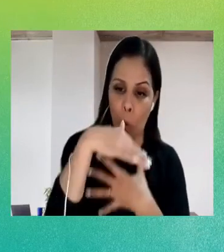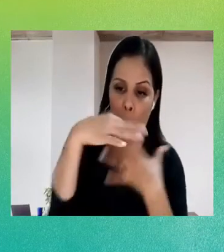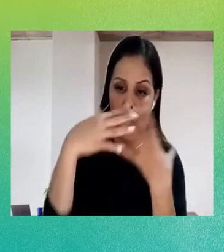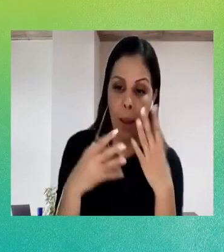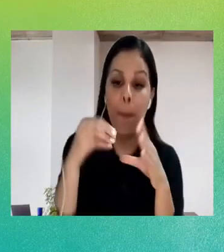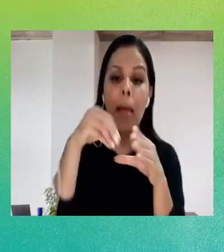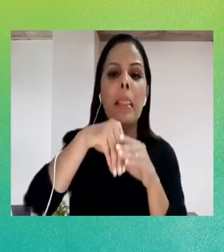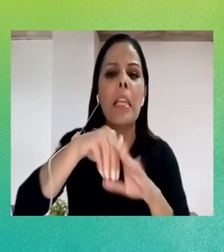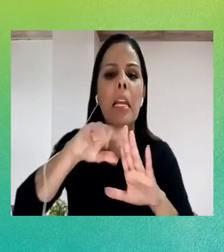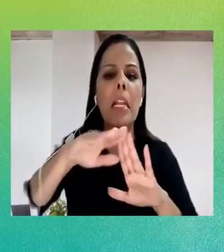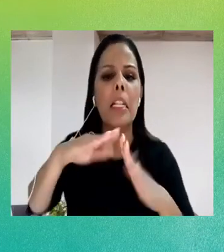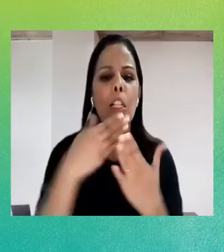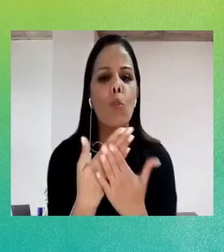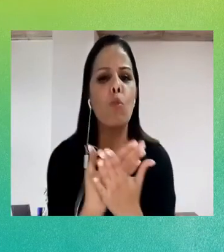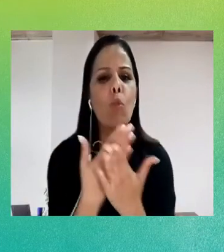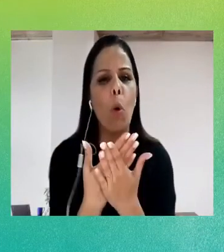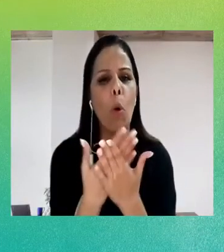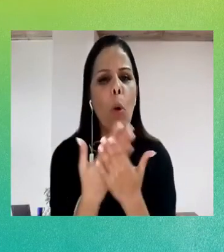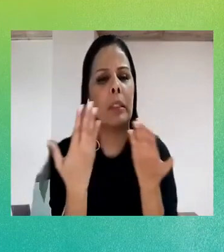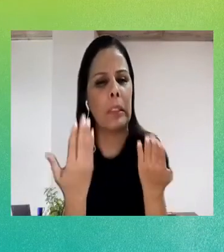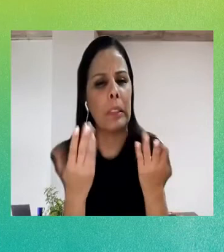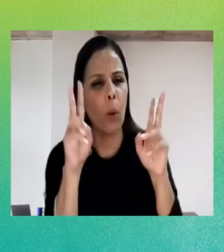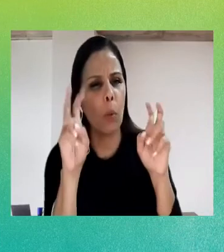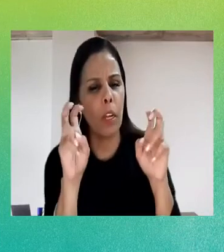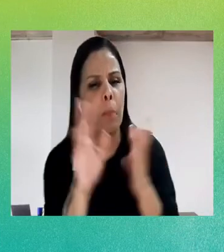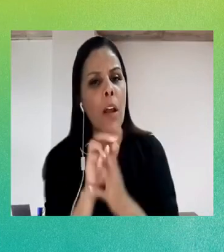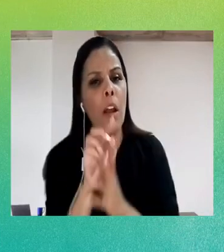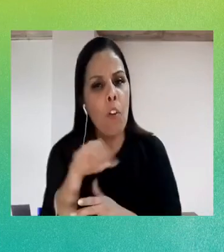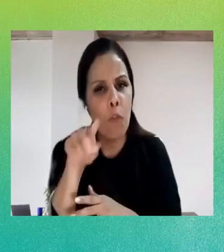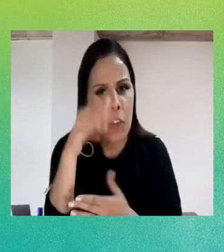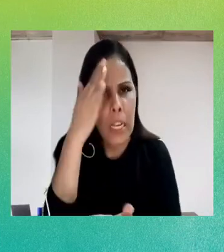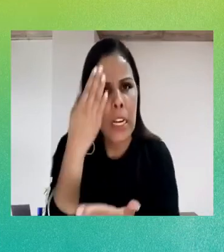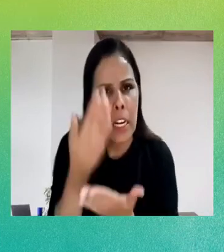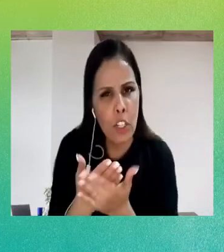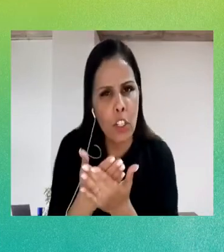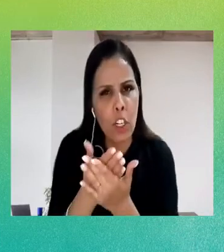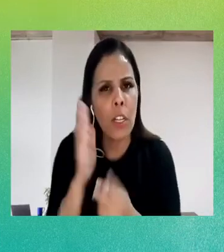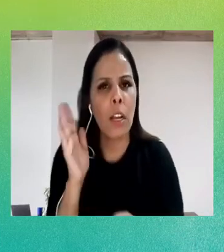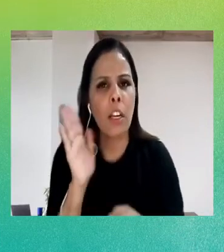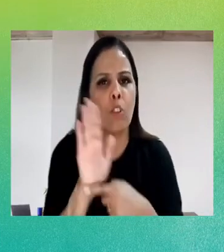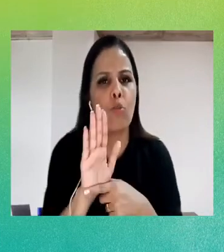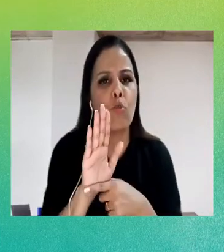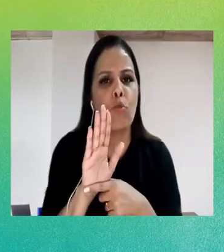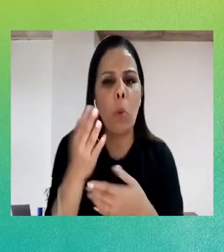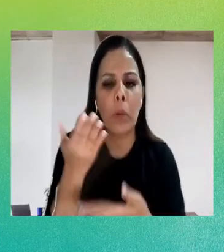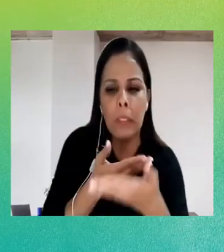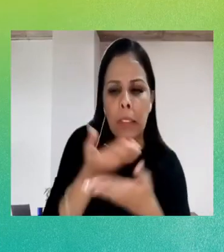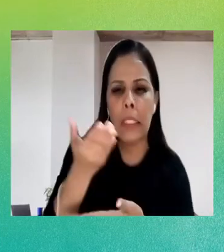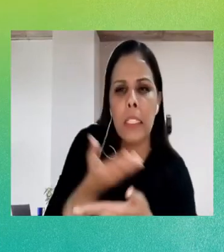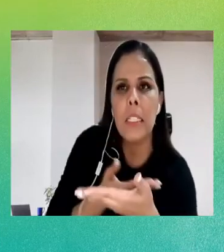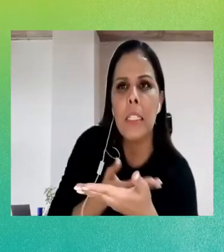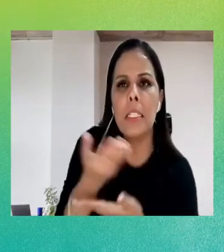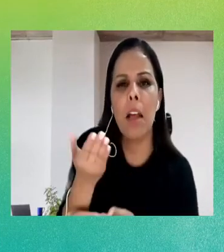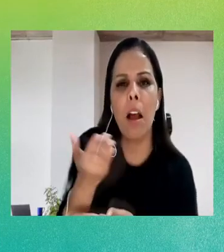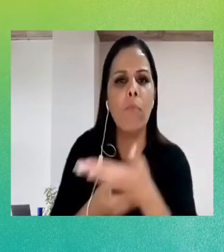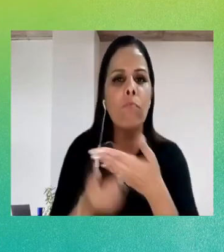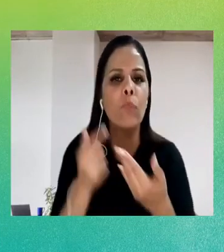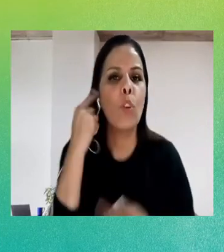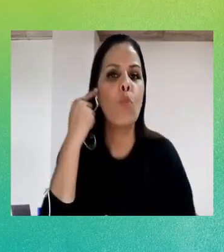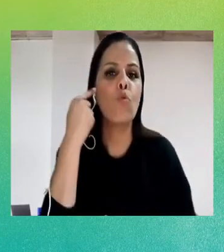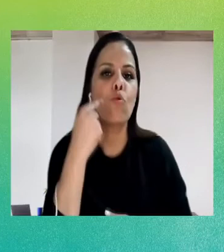Você acredita que ela pode ajudar na interação entre alunos surdos e ouvintes na sala de